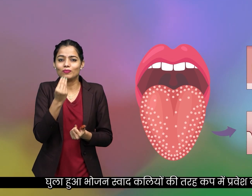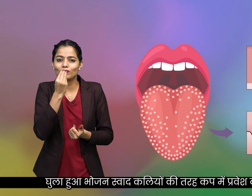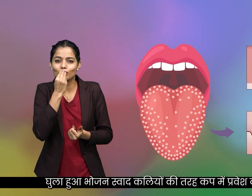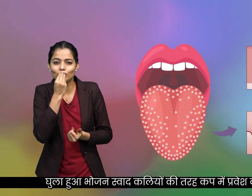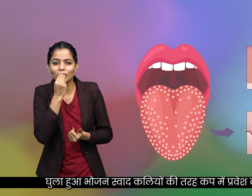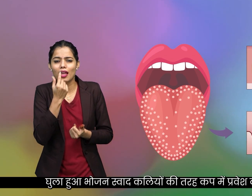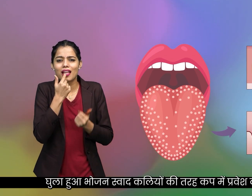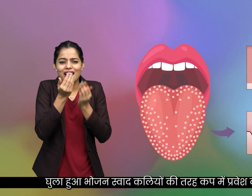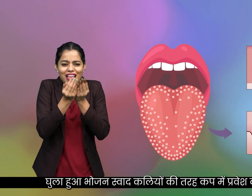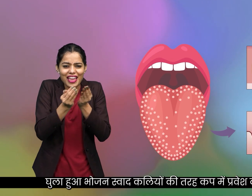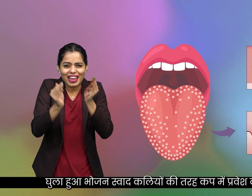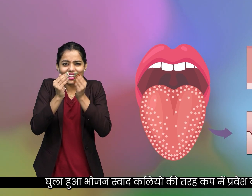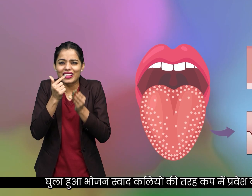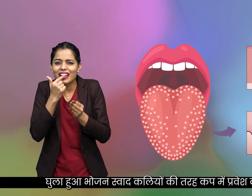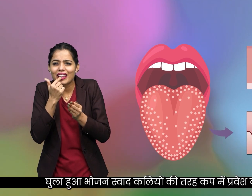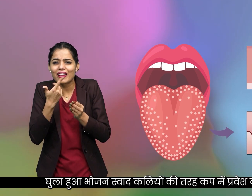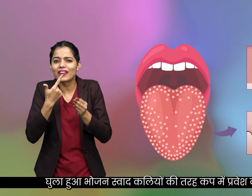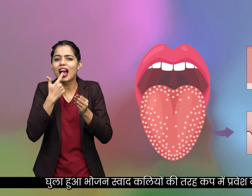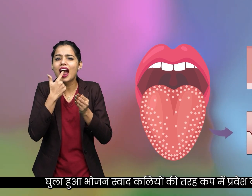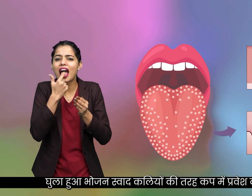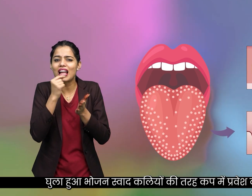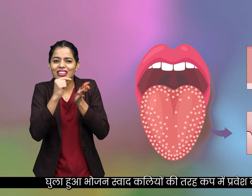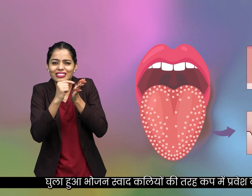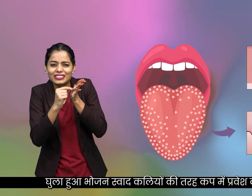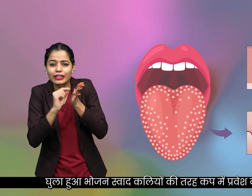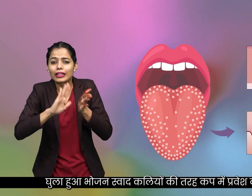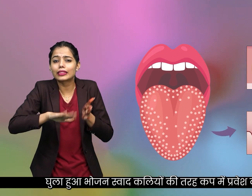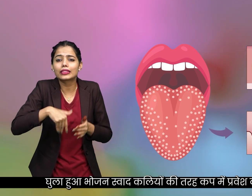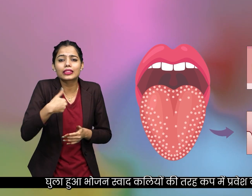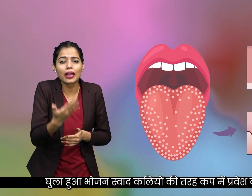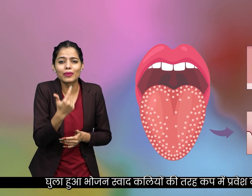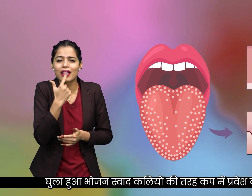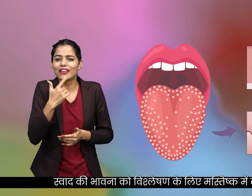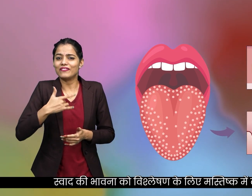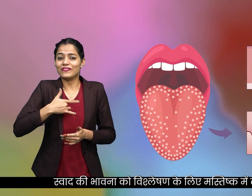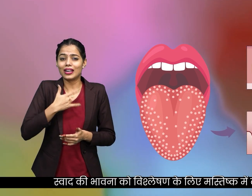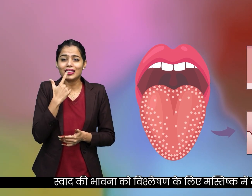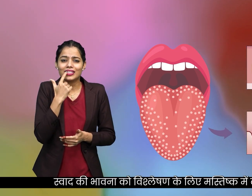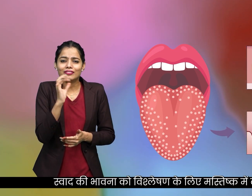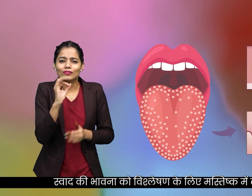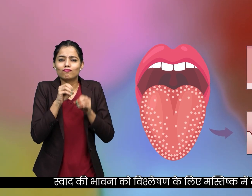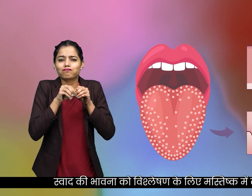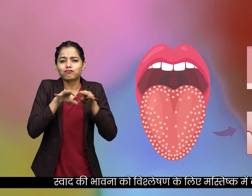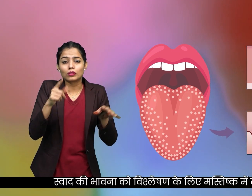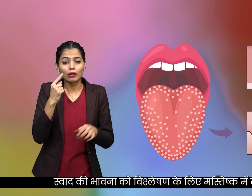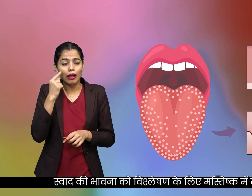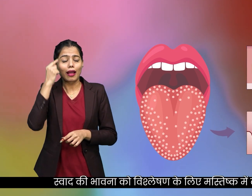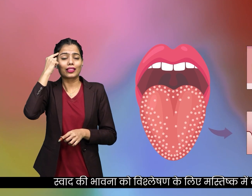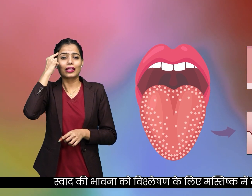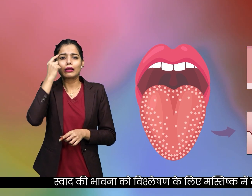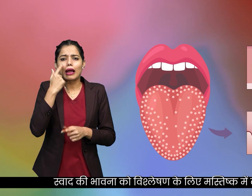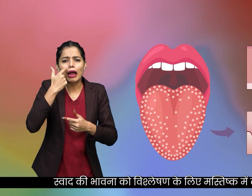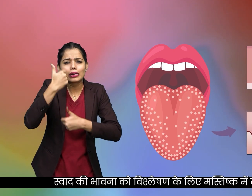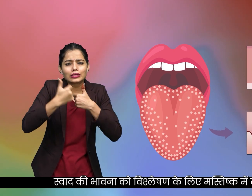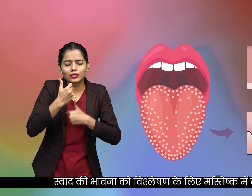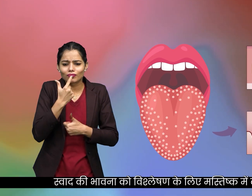हुआ भोजन स्वाद कालिकाओं की तरह कप में प्रवेश करता है और फिर स्वाद की भावना को